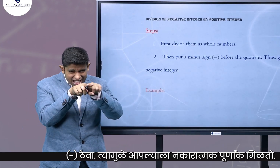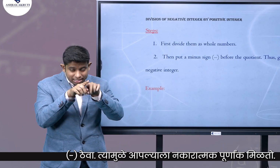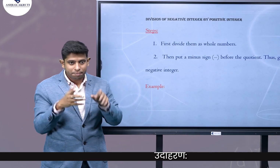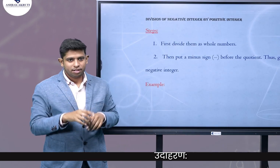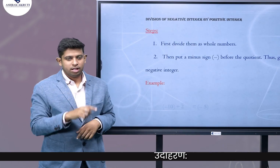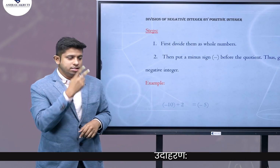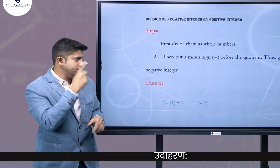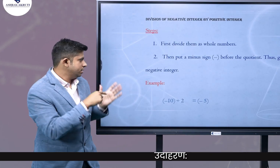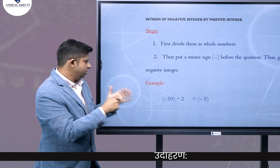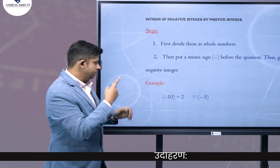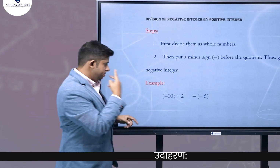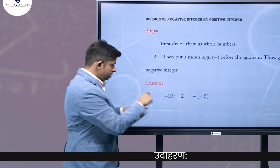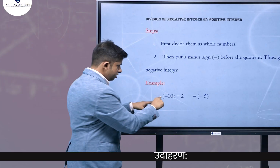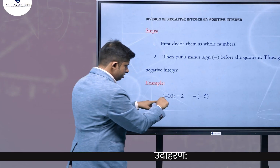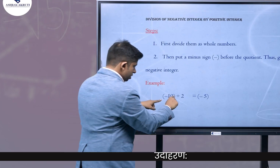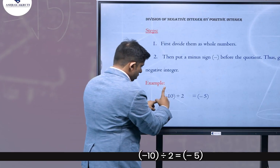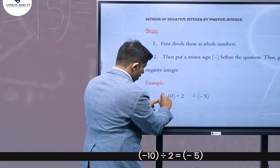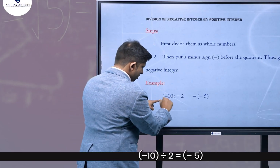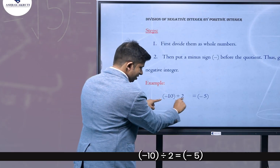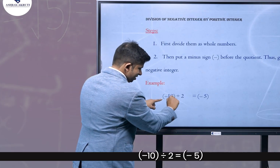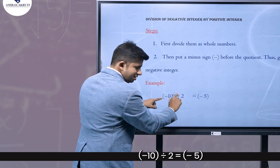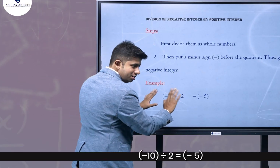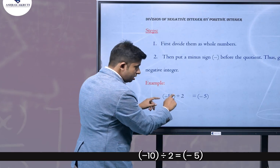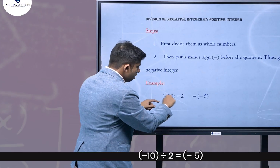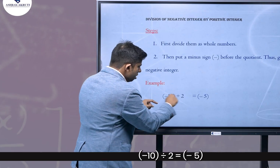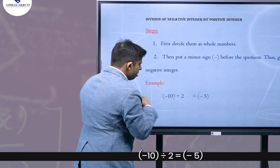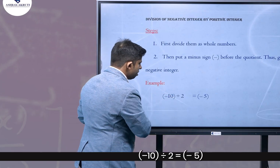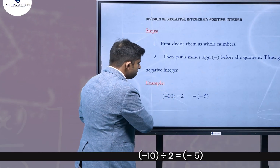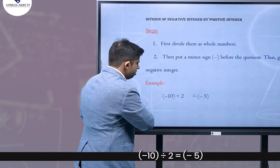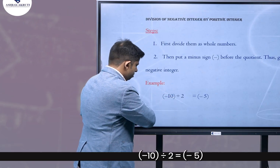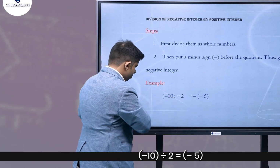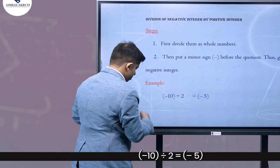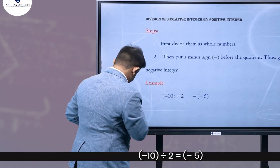मिळतो. उदाहरणार्थ -10 / 2 = -5.